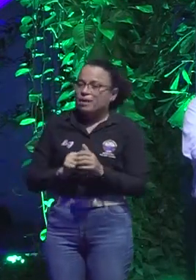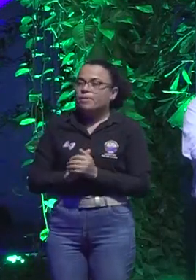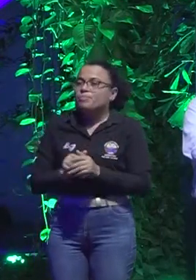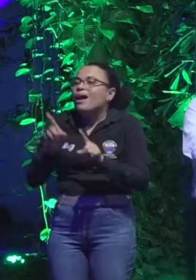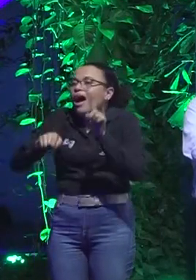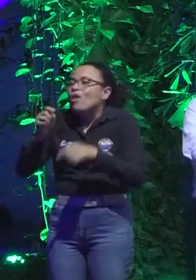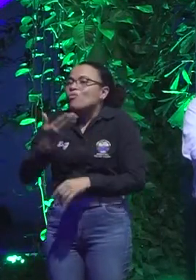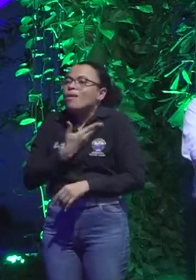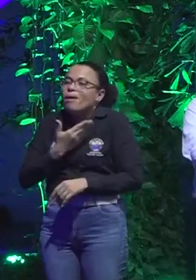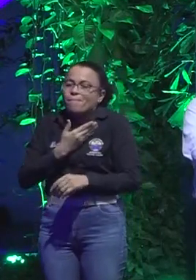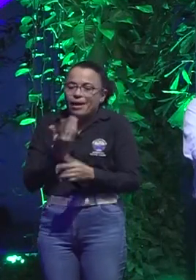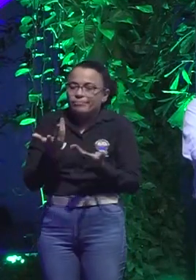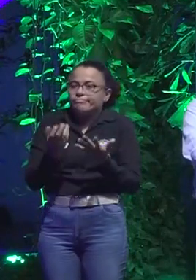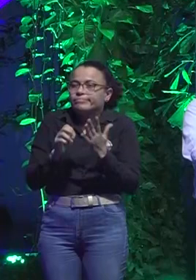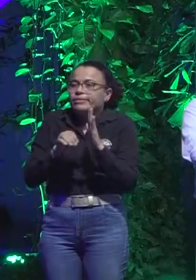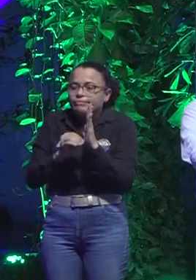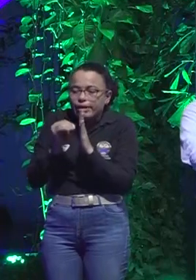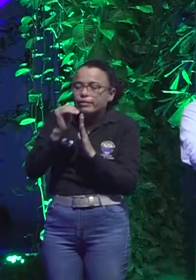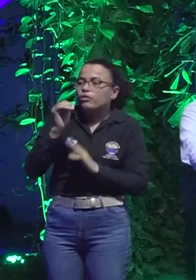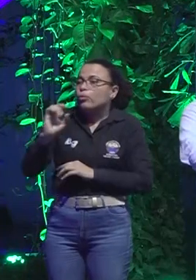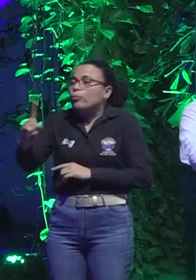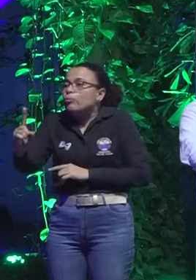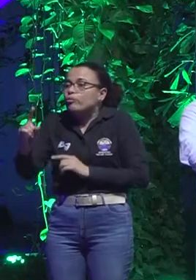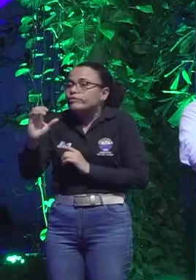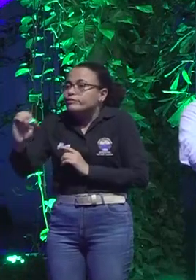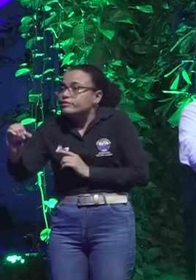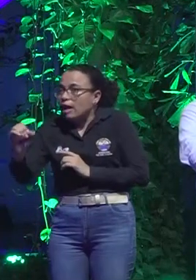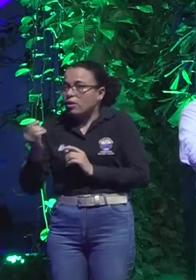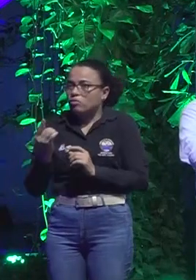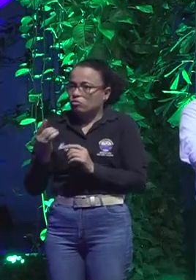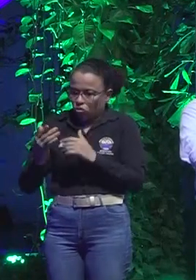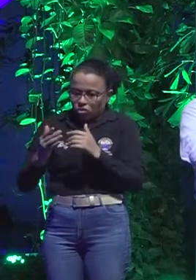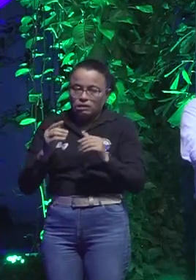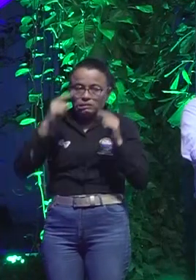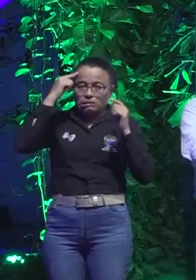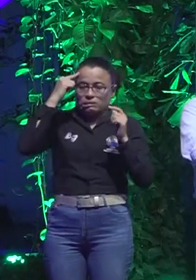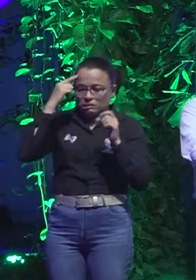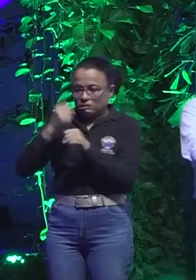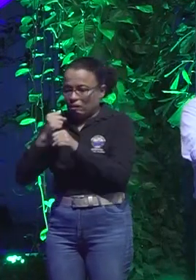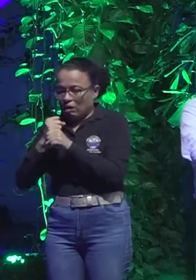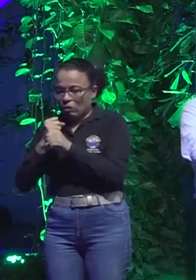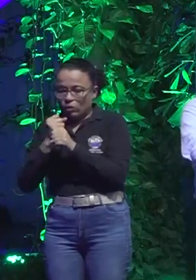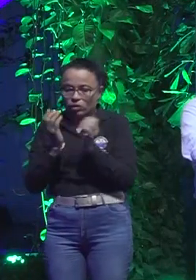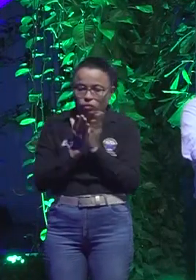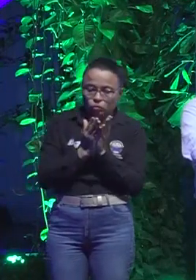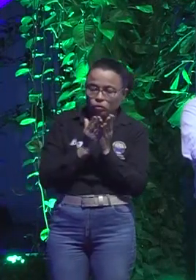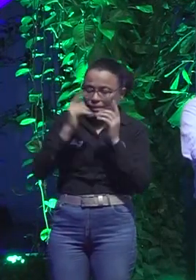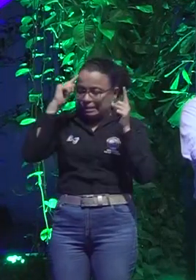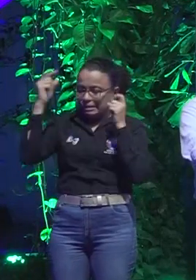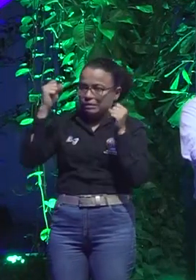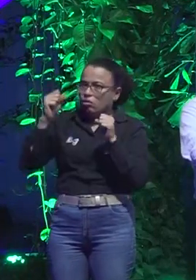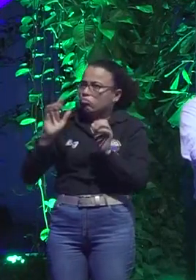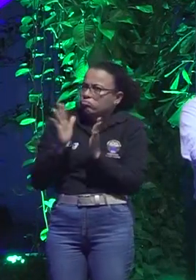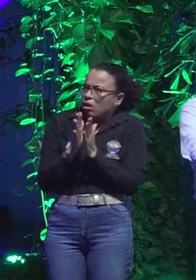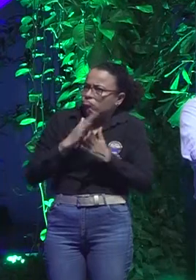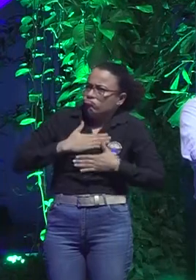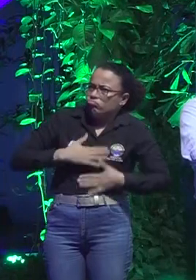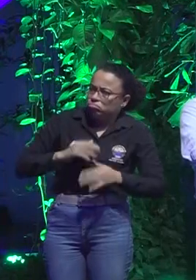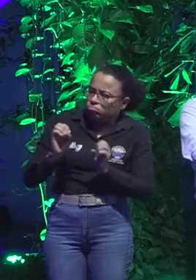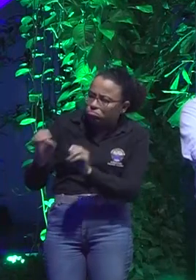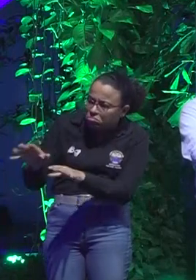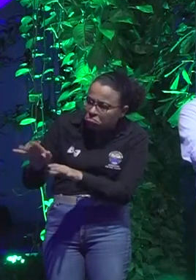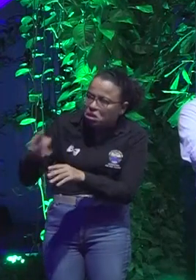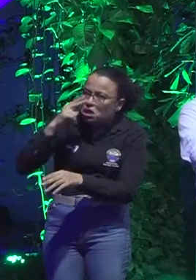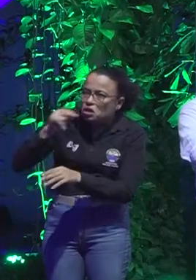elegir o soy profesional o soy mamá. En Unimagdalena pueden ser ambas cosas. Y la doctora Claudia Dulce, que es la directora de Proyección Social